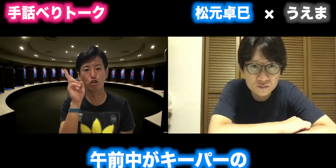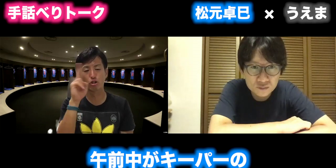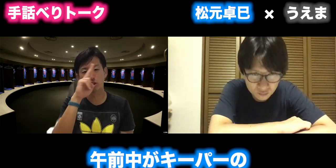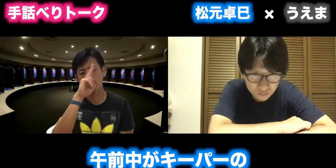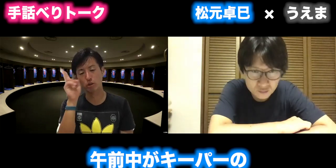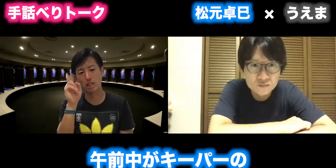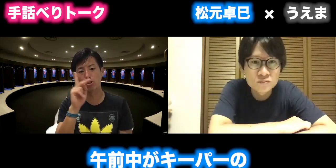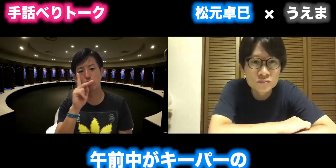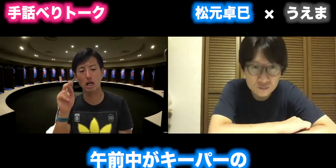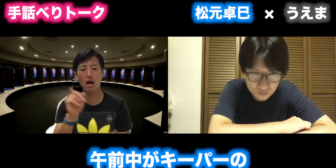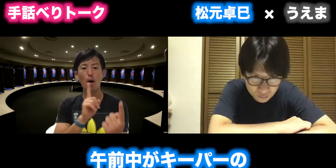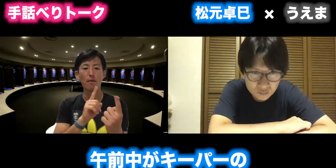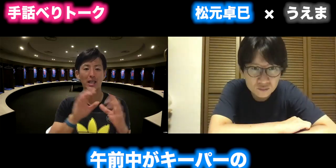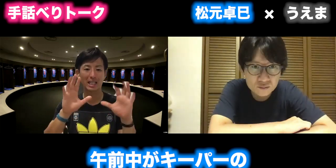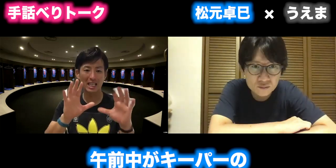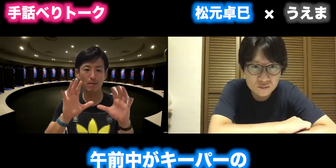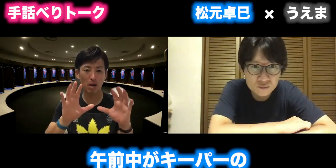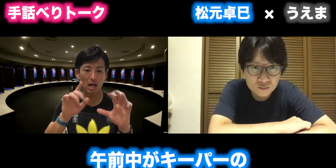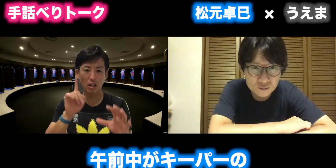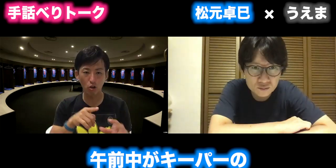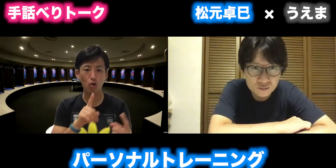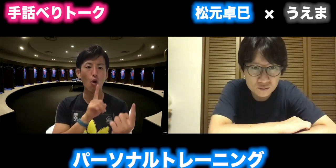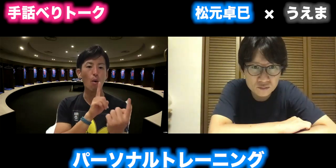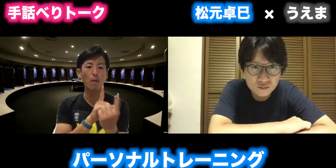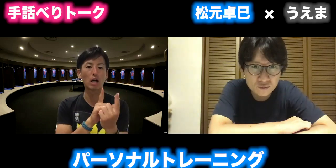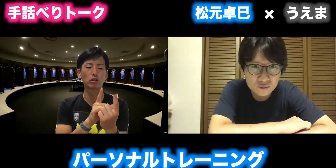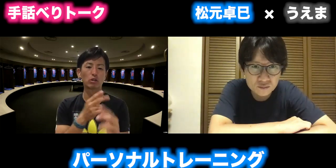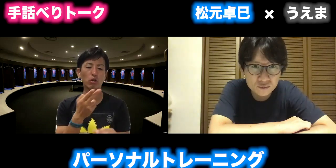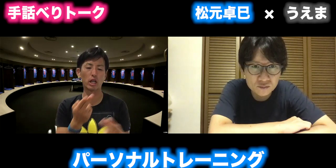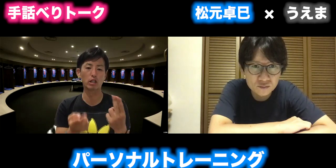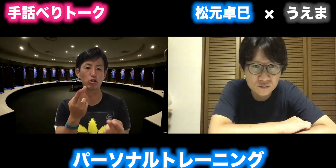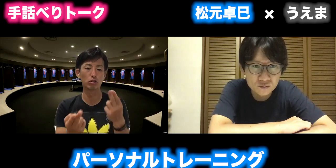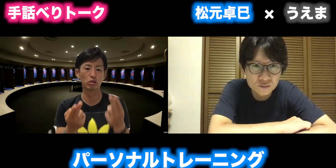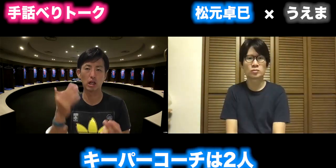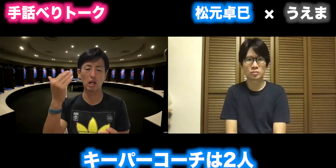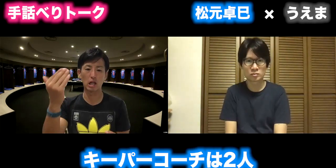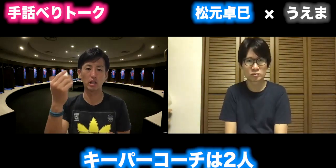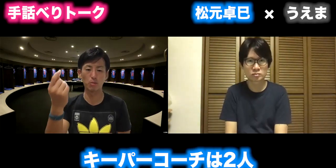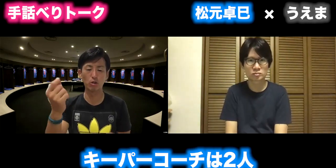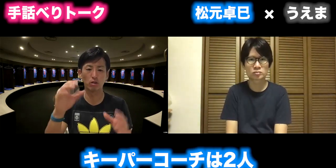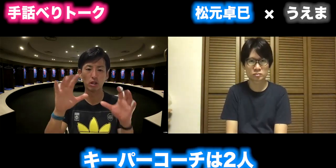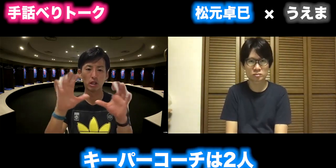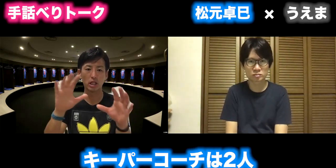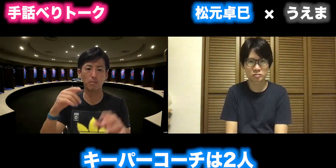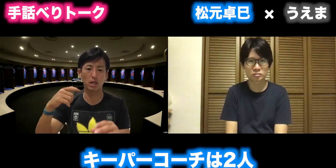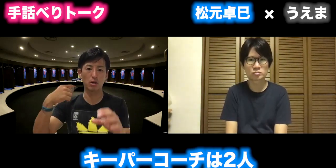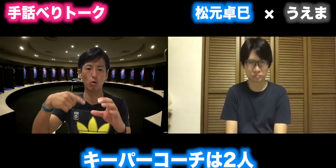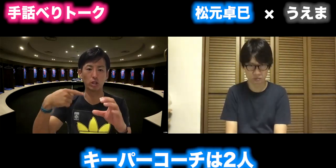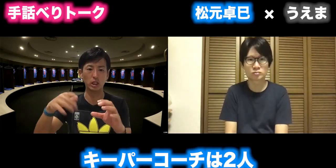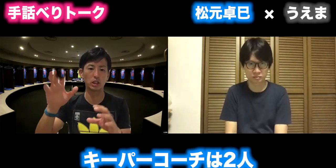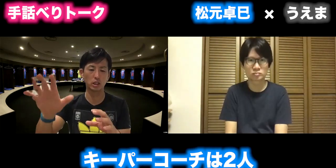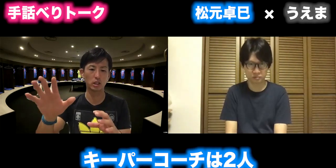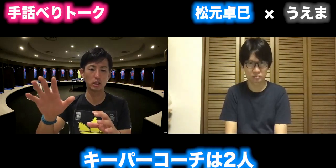中後田中がキーパーのパーソナルトレーニング相手もキーパー